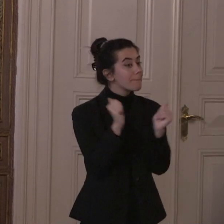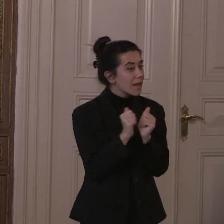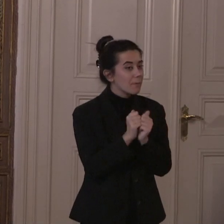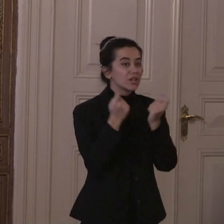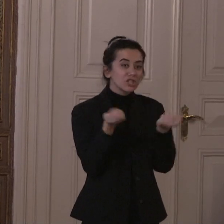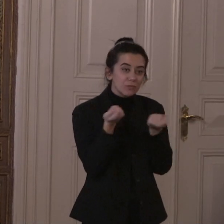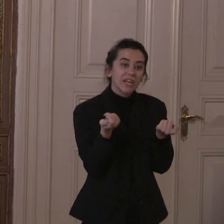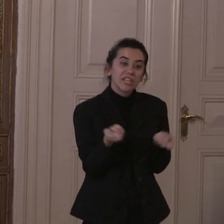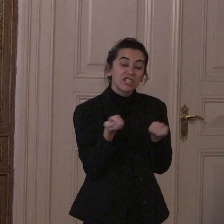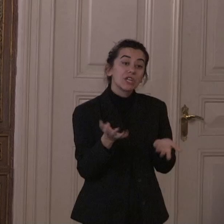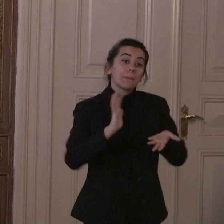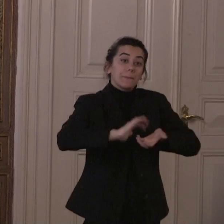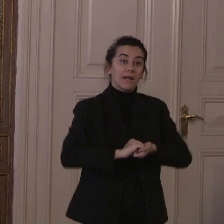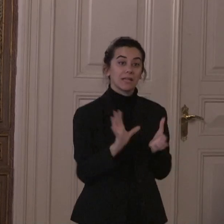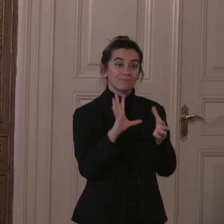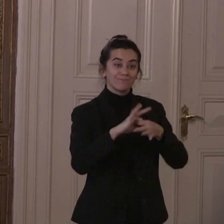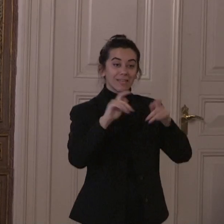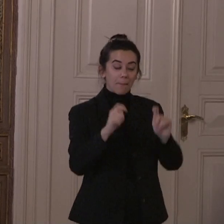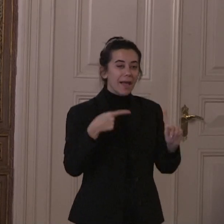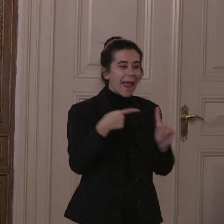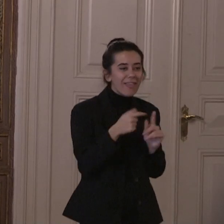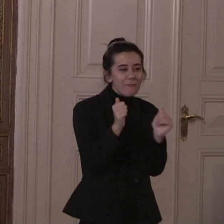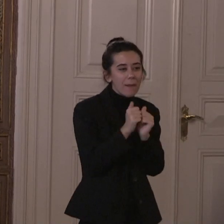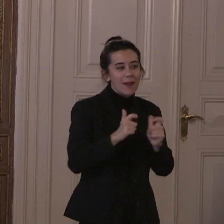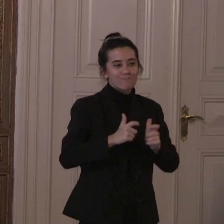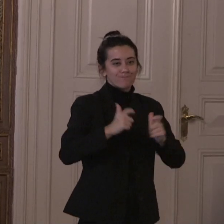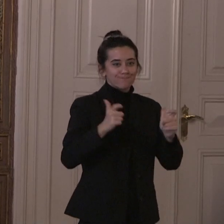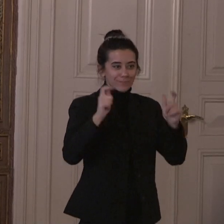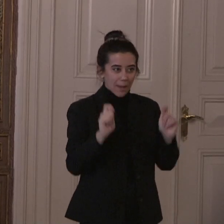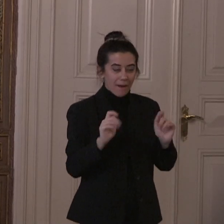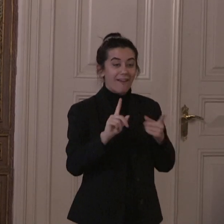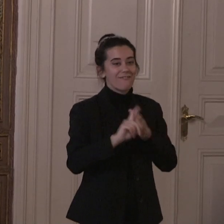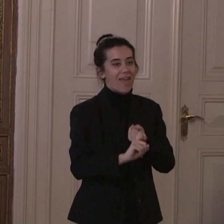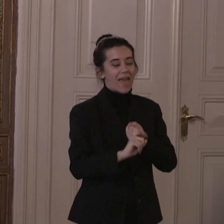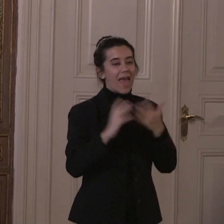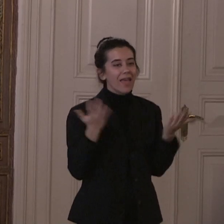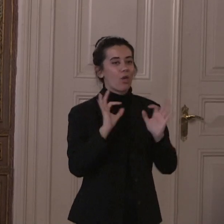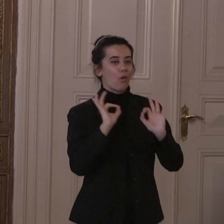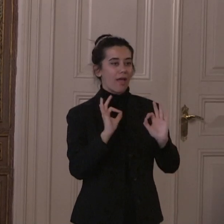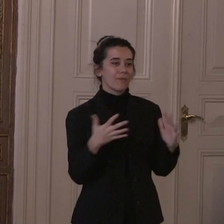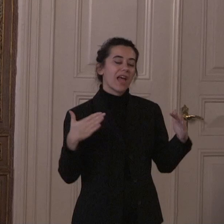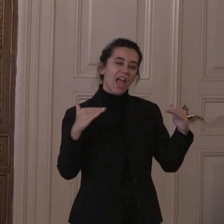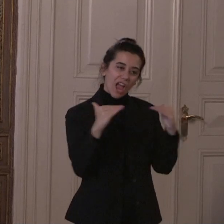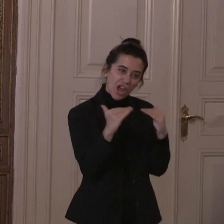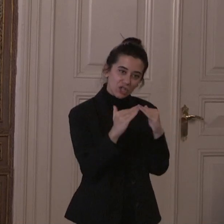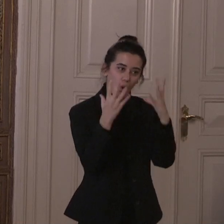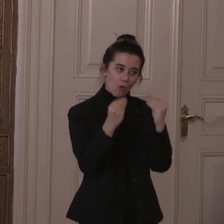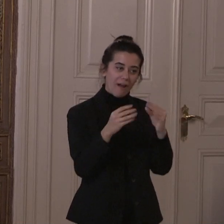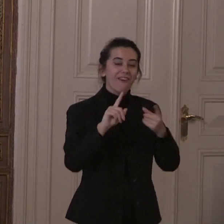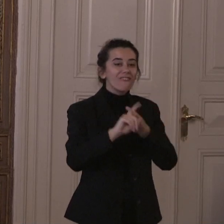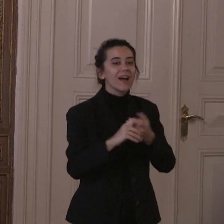hedeflerimizi birlikte oluşturmaktı. Ve tabii eşitlik ve eşitlenebilirlik mutlaka